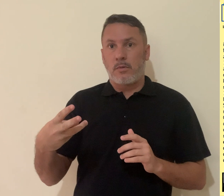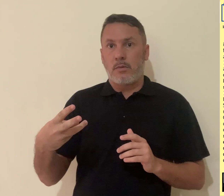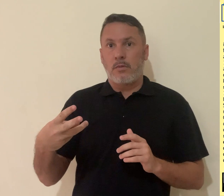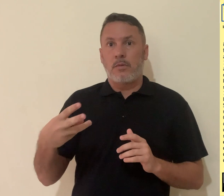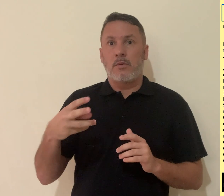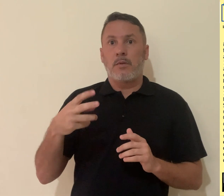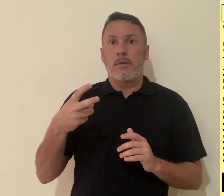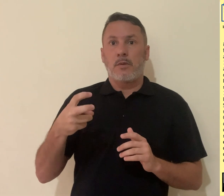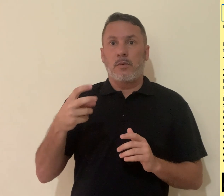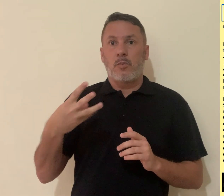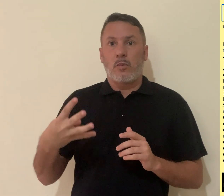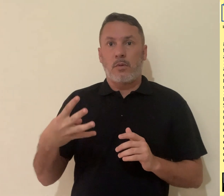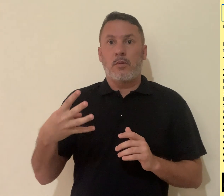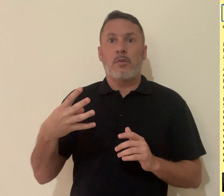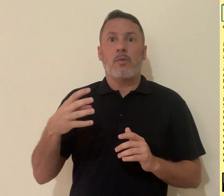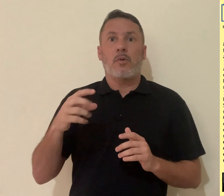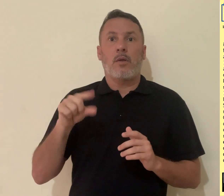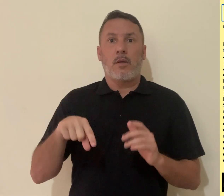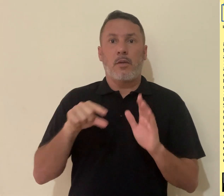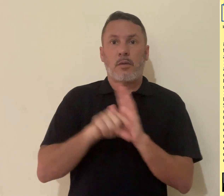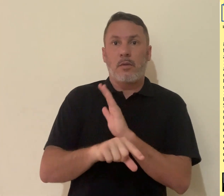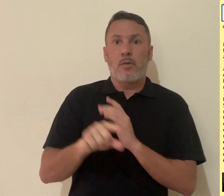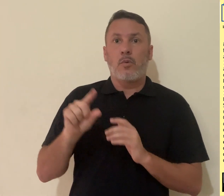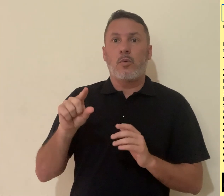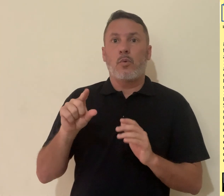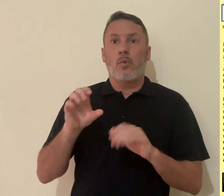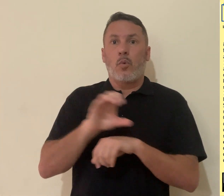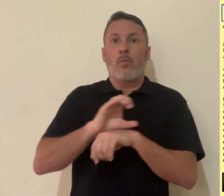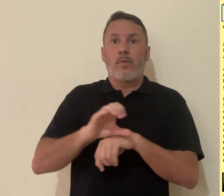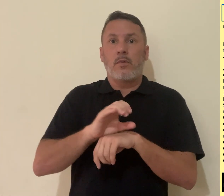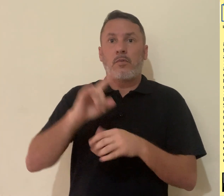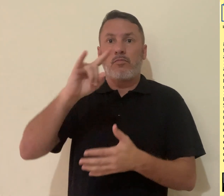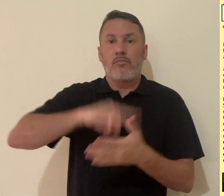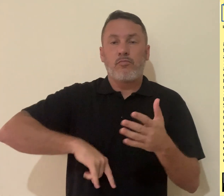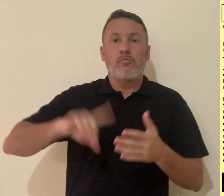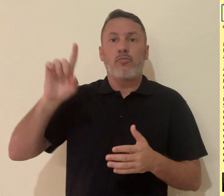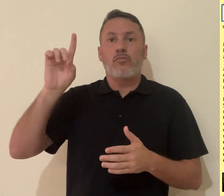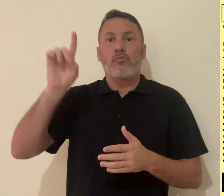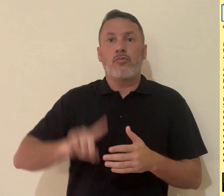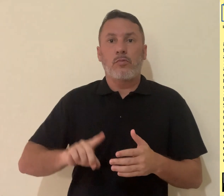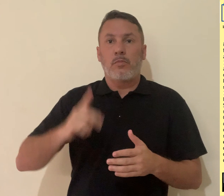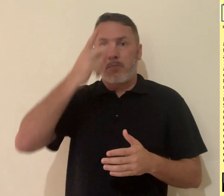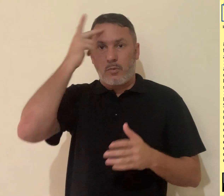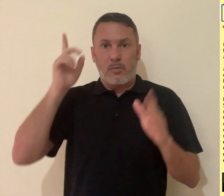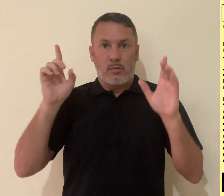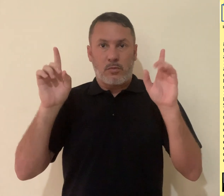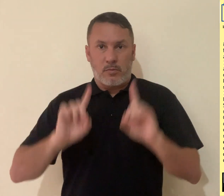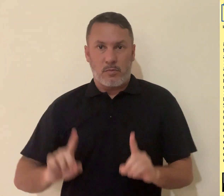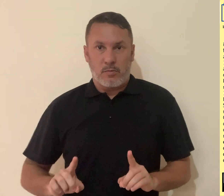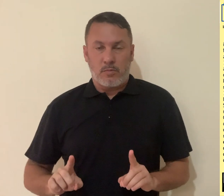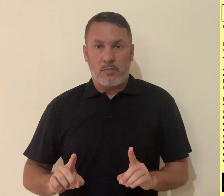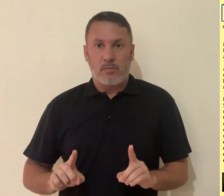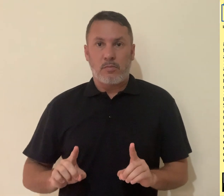ver e 84 caput convenção sobre os direitos da pessoa com deficiência decreto